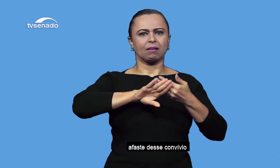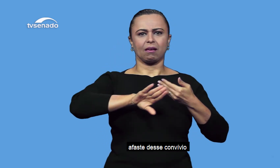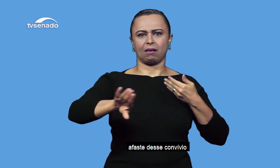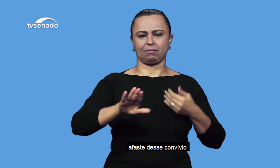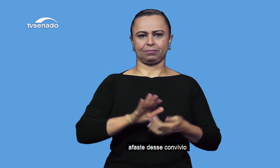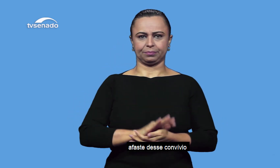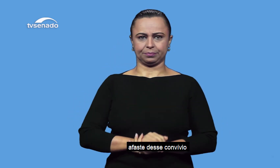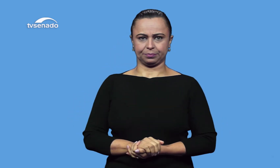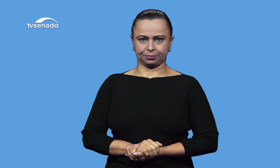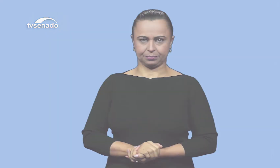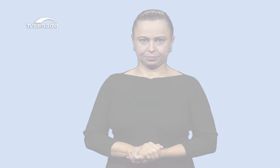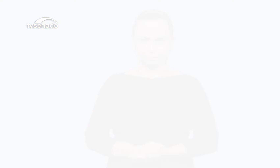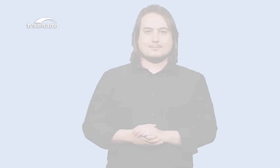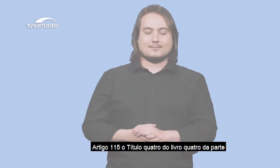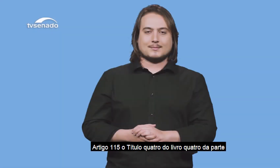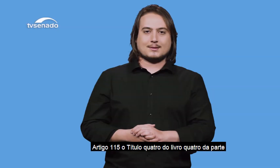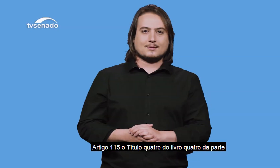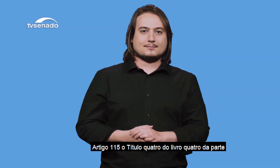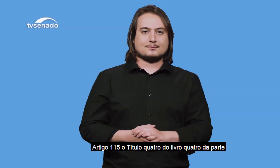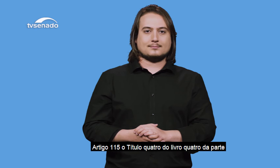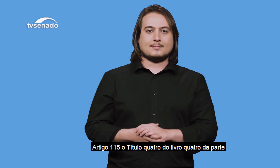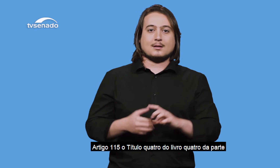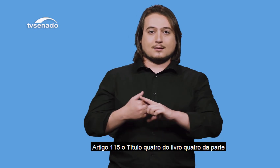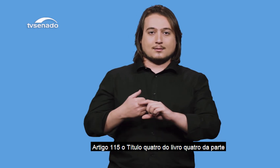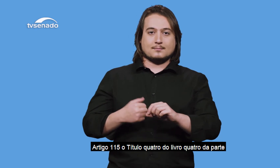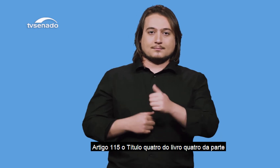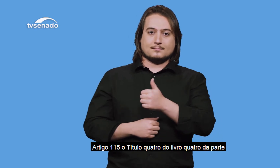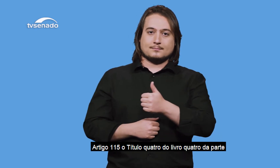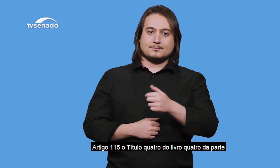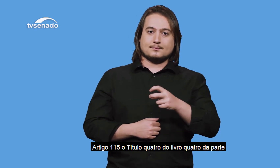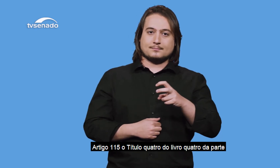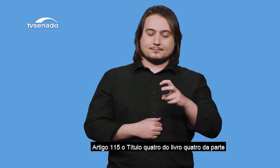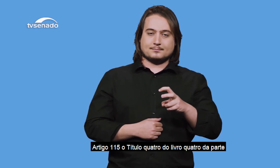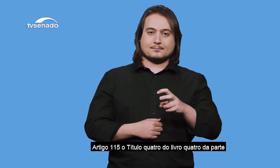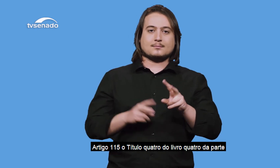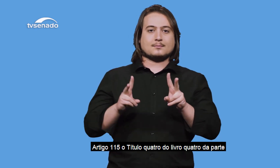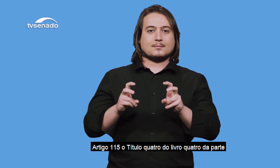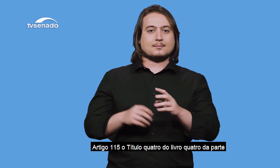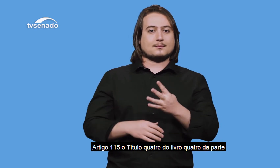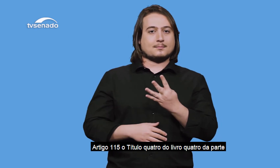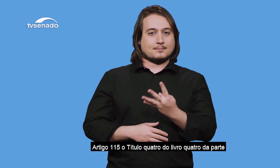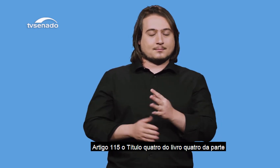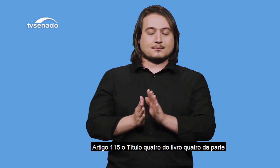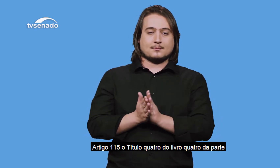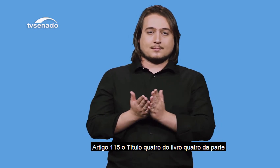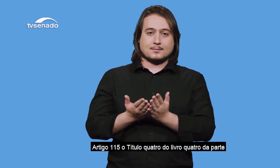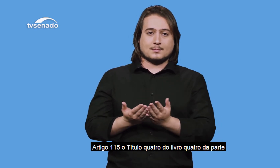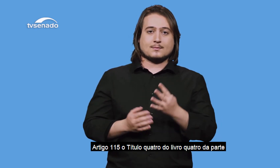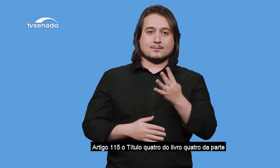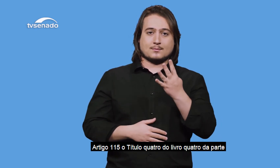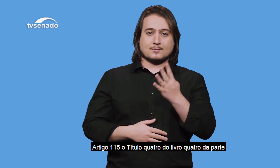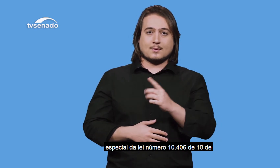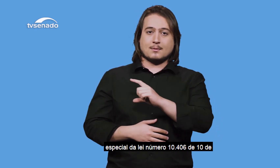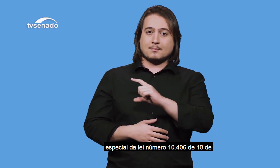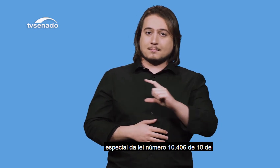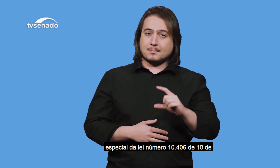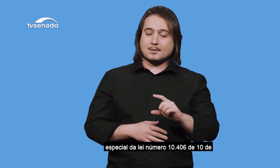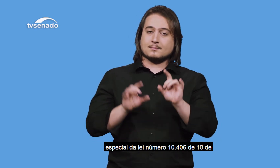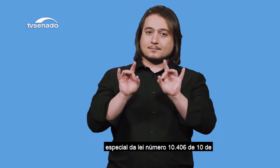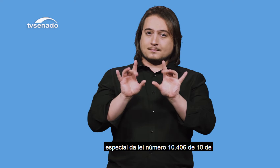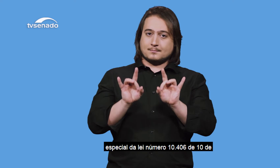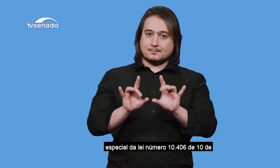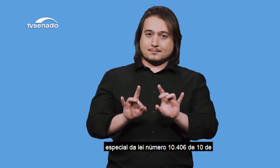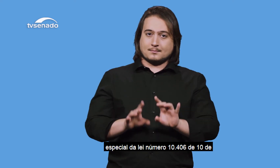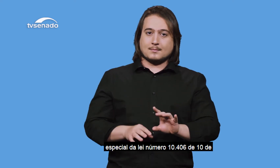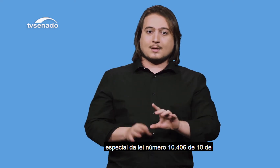convívio artigo 115 o título quatro do livro quatro da parte especial da lei